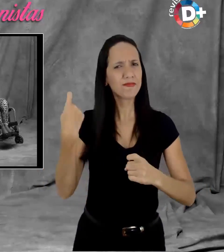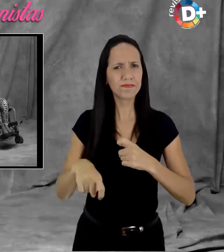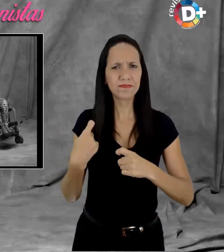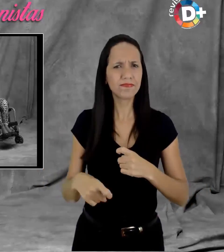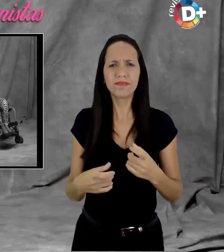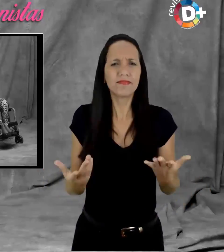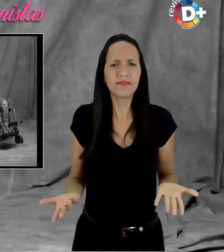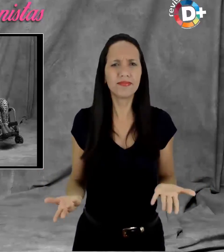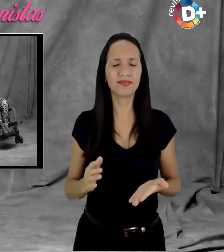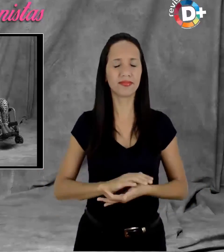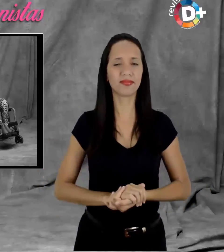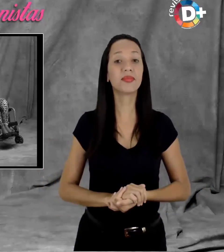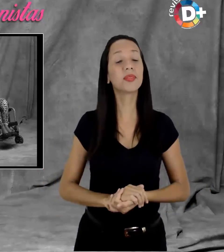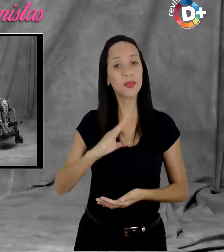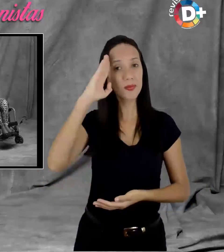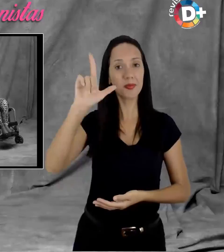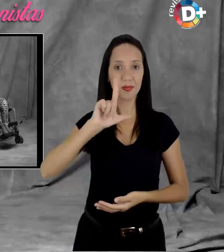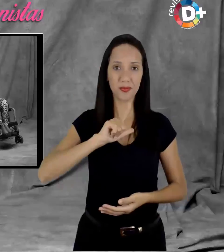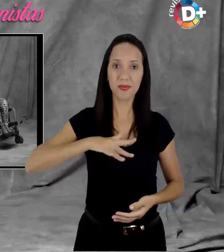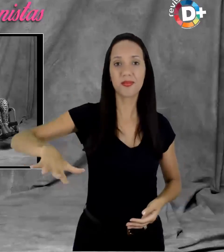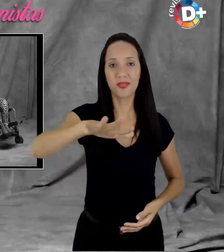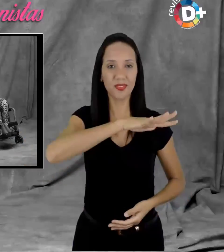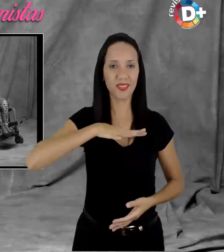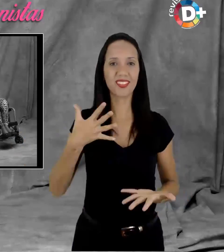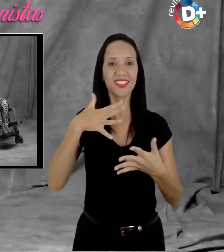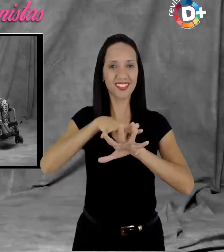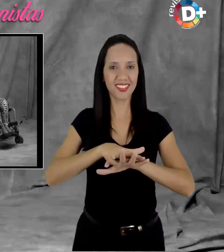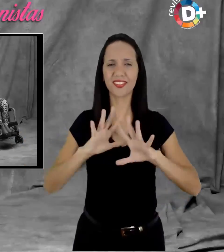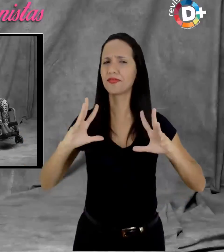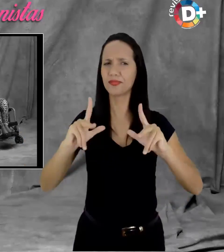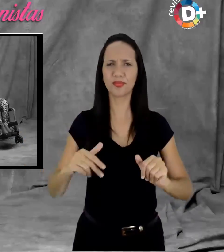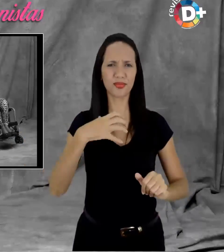se procura na reabilitação, no geral, é a inclusão em todos os aspectos.